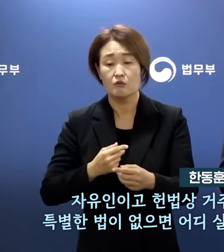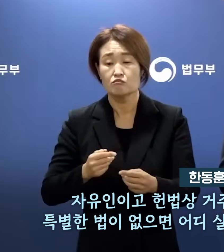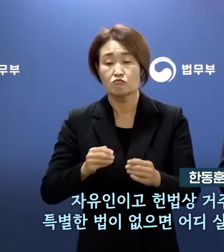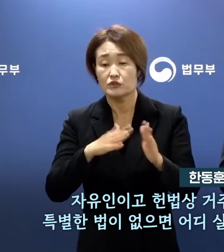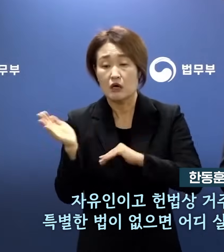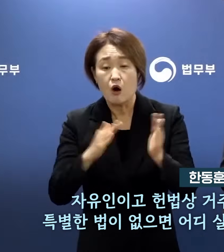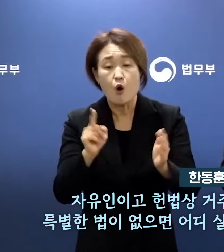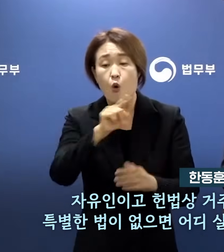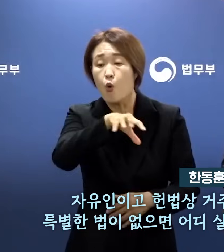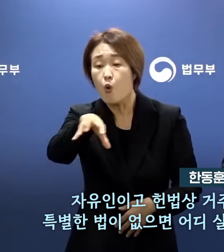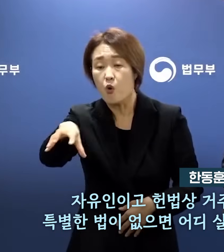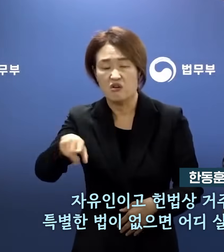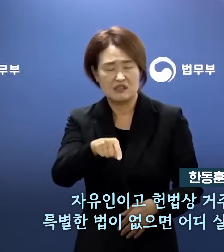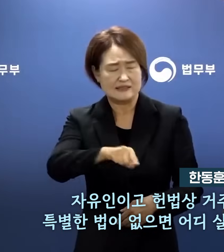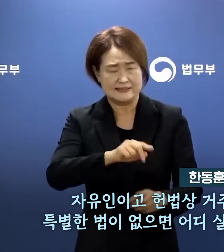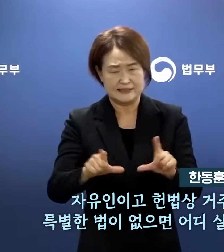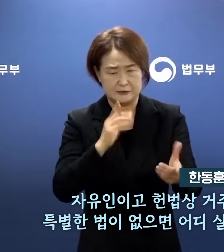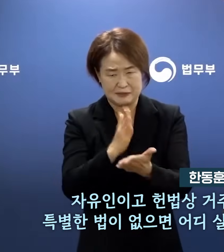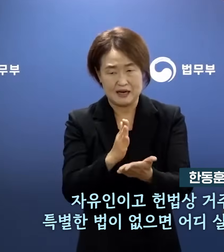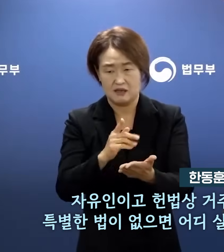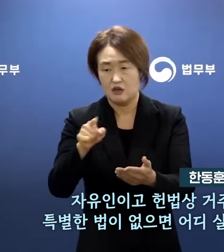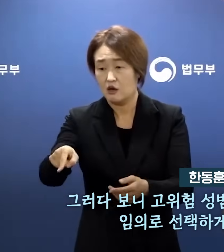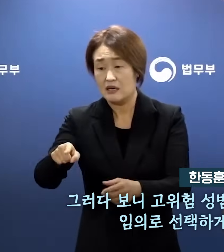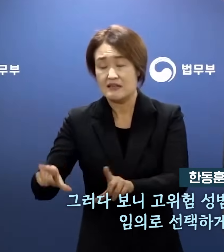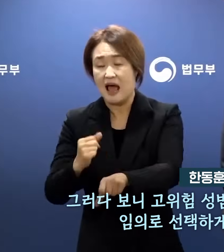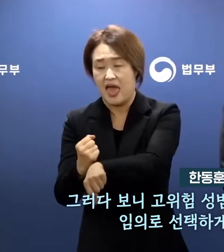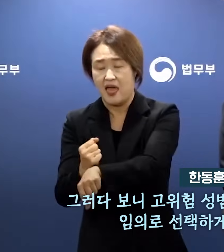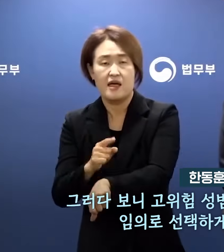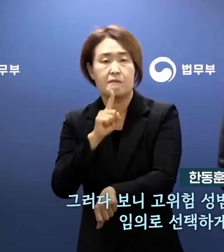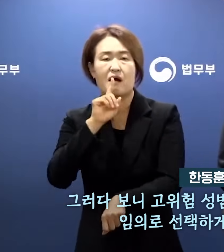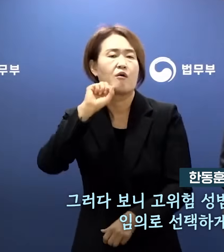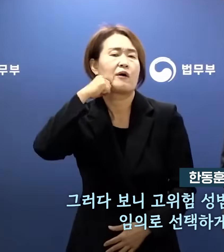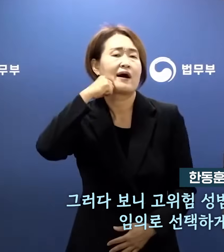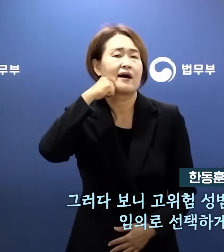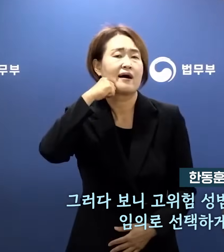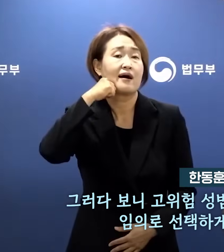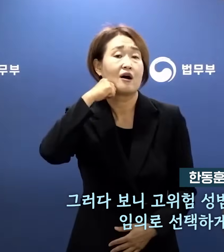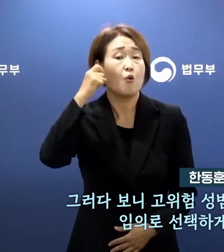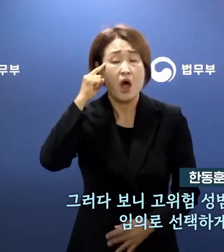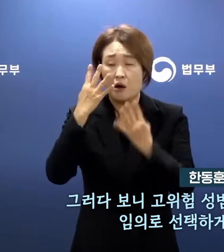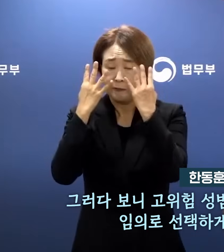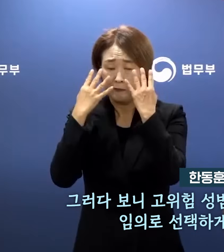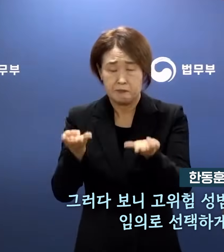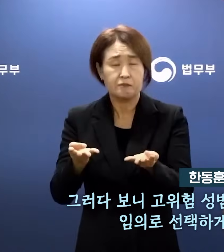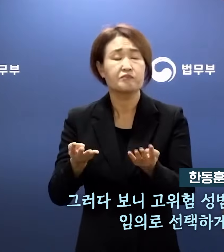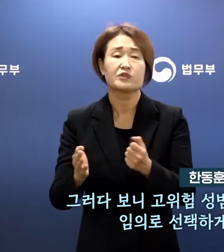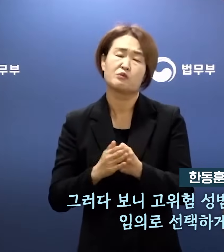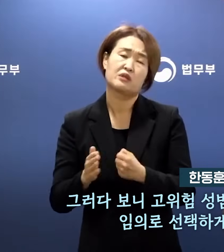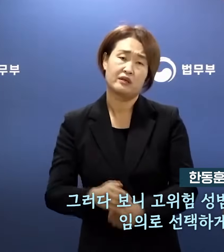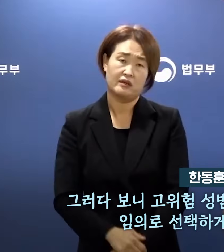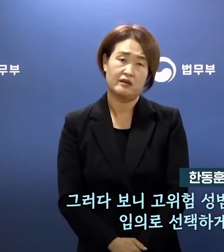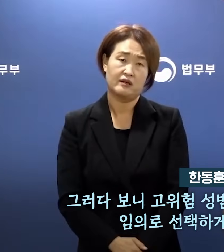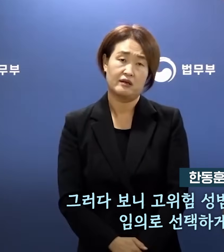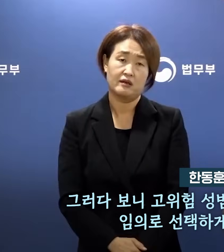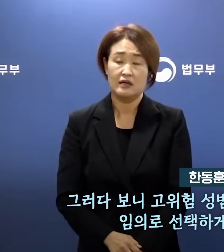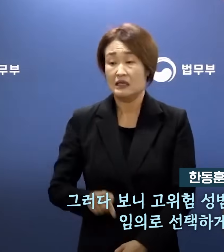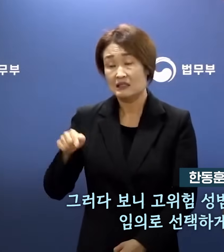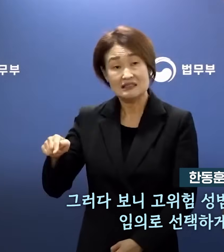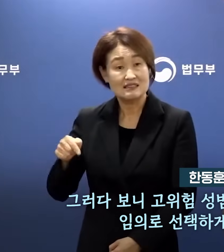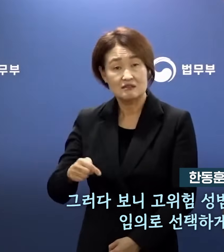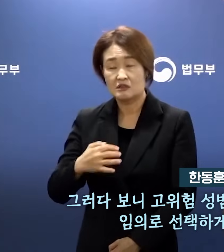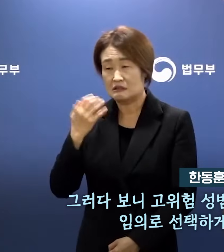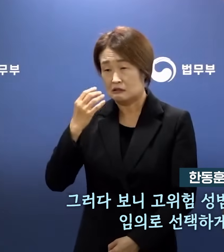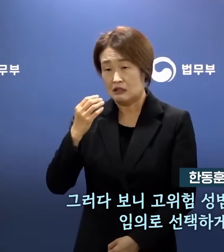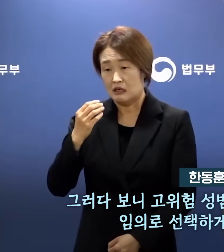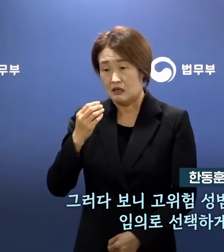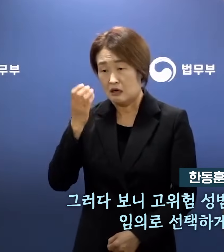어디 살아라, 어디 살지 말아라고 할 수 없는 것이죠. 그러다 보니 고위험 성범죄자들이 출소 거주지를